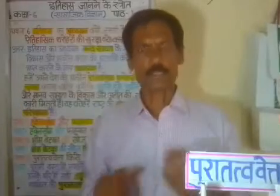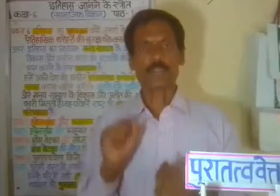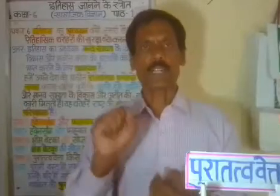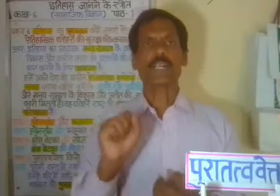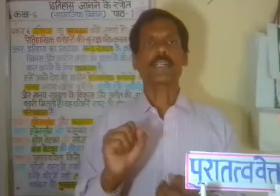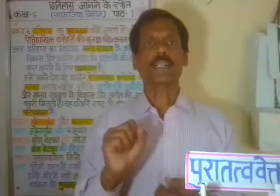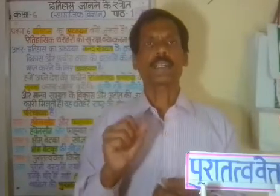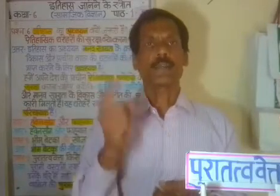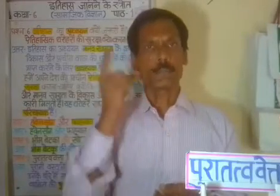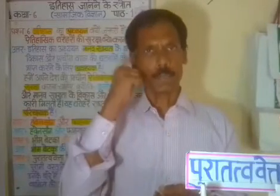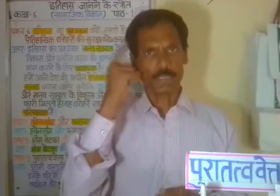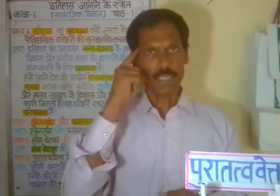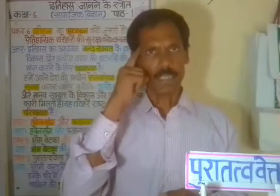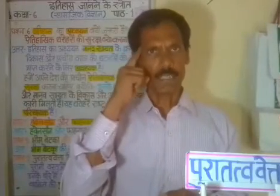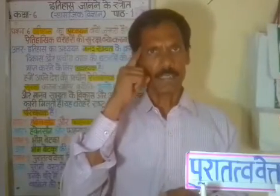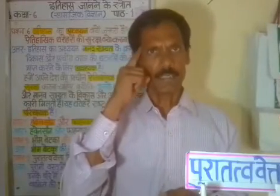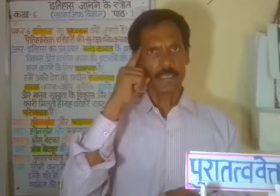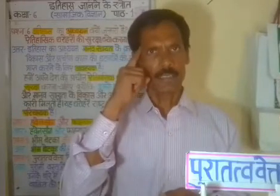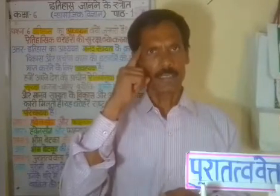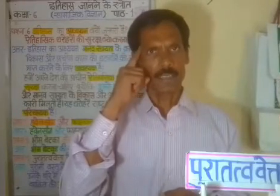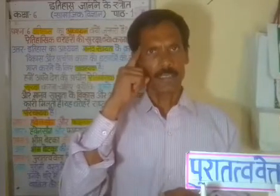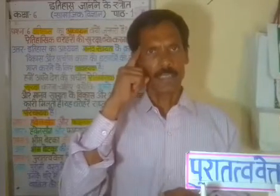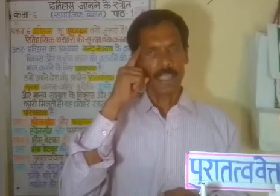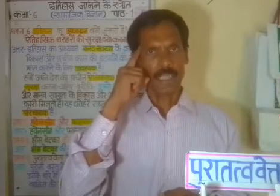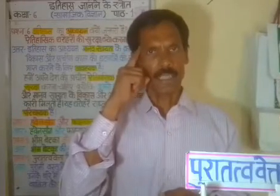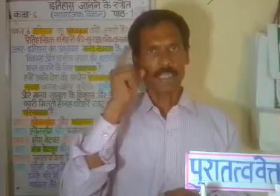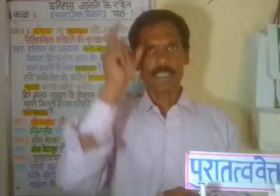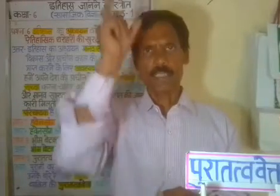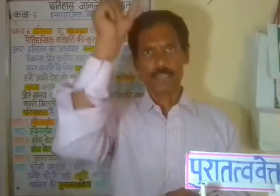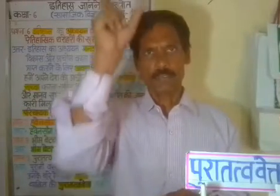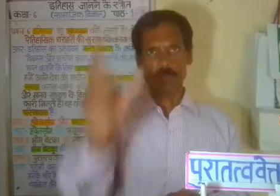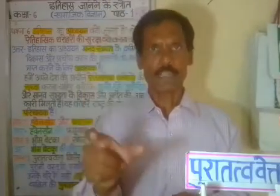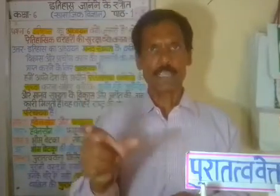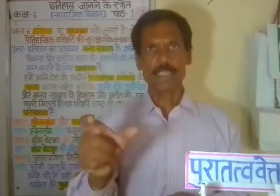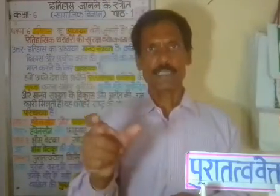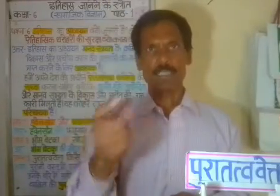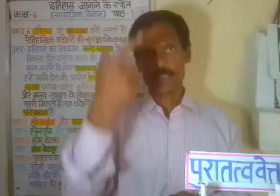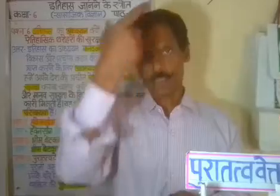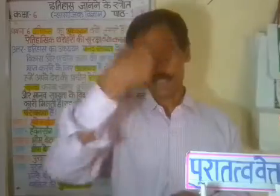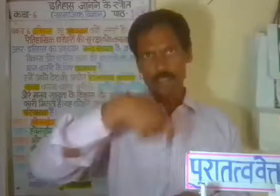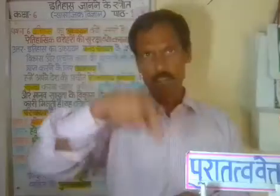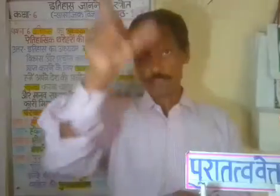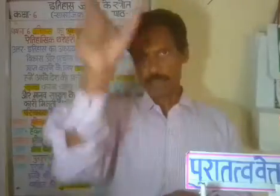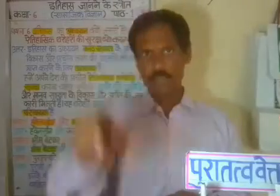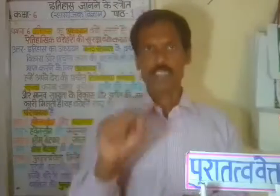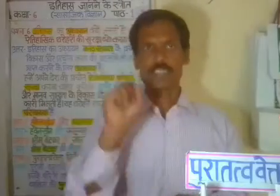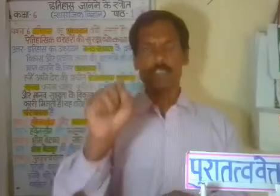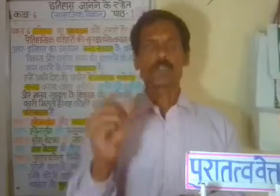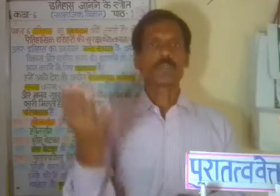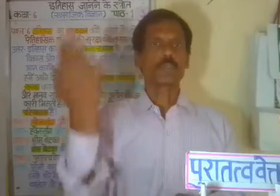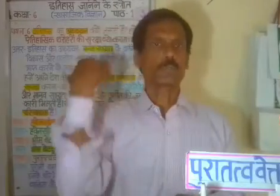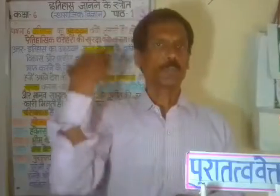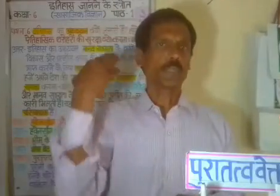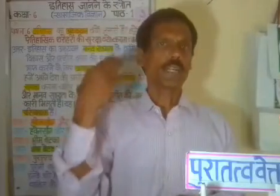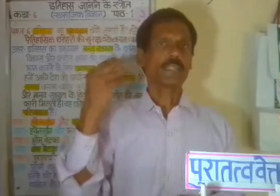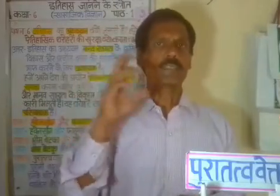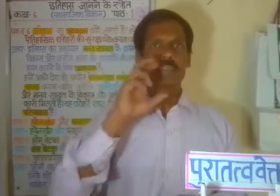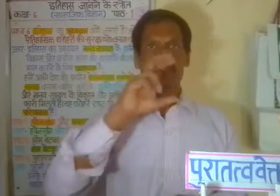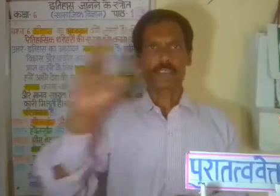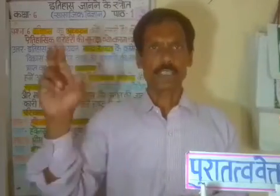तथ्यों का पता लगाने वाले व्यक्ति को